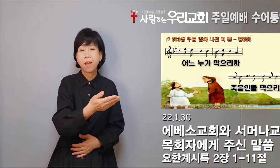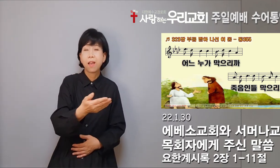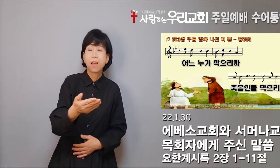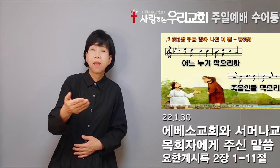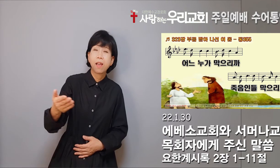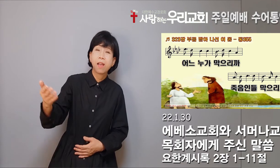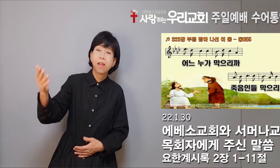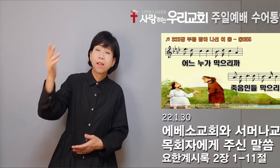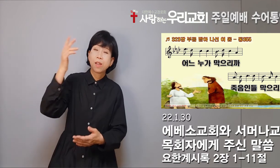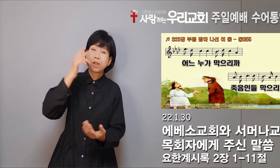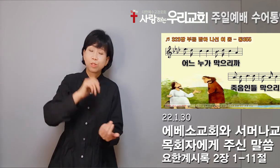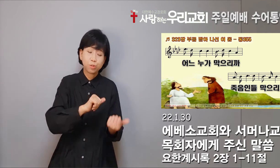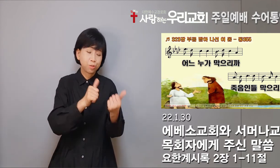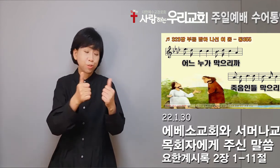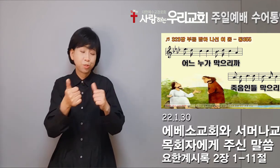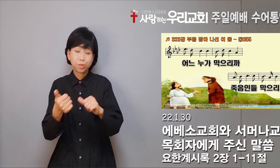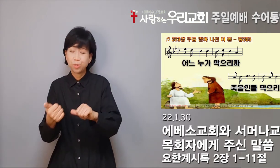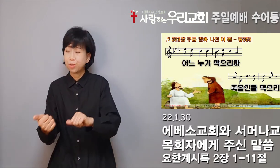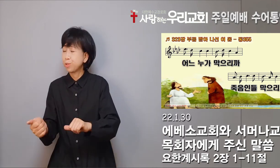막으리까.